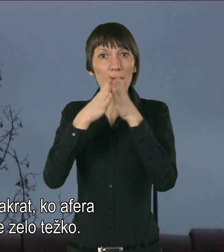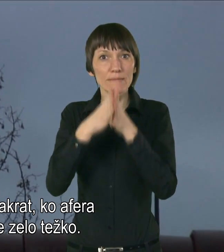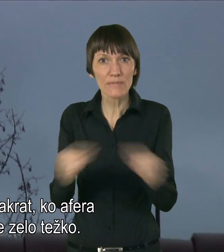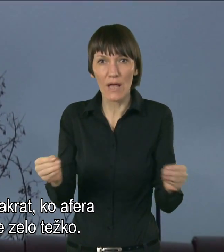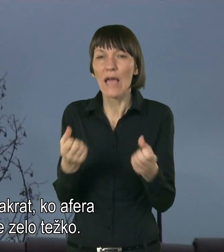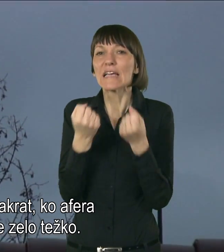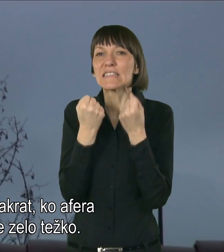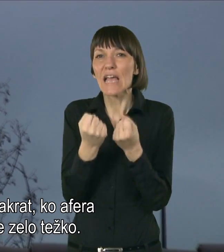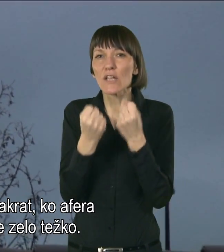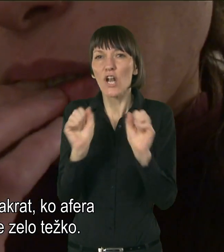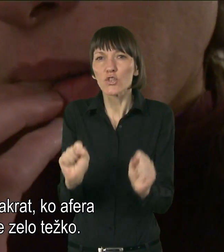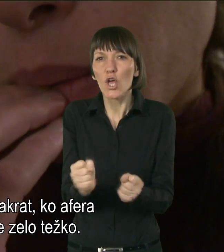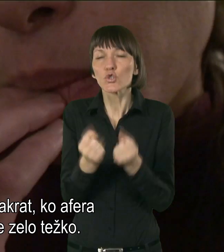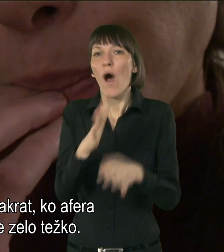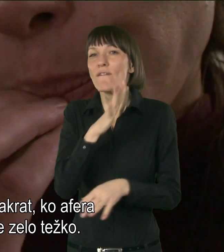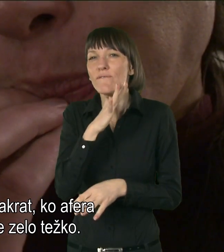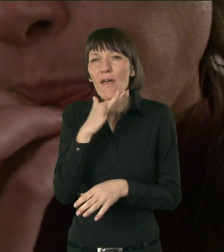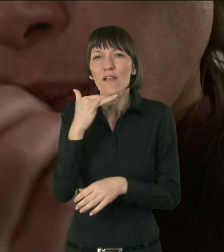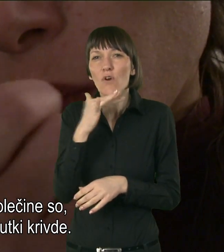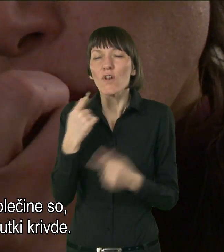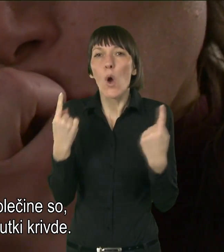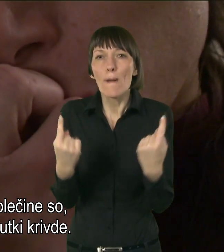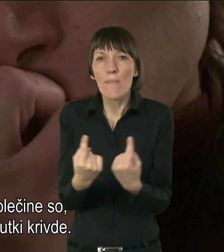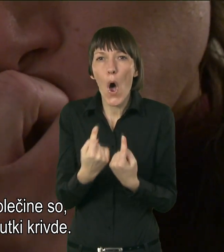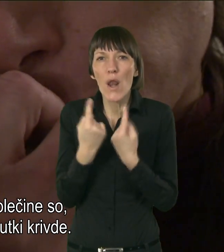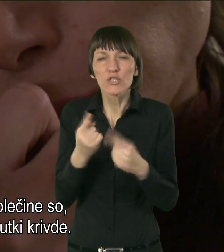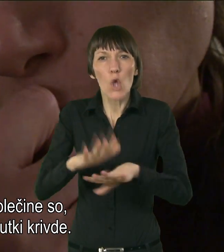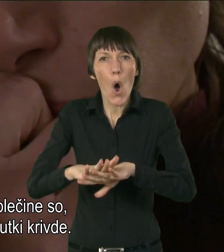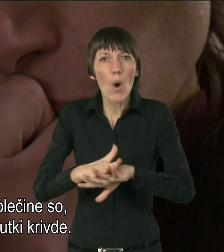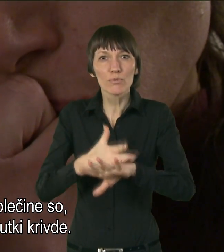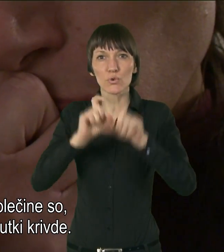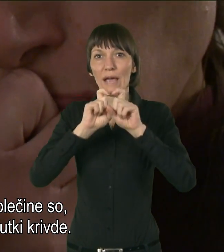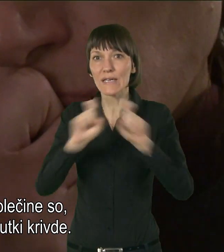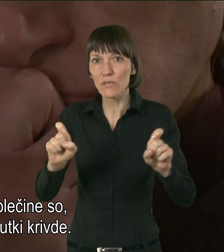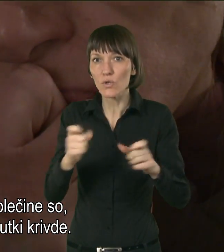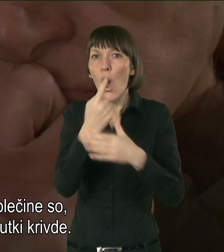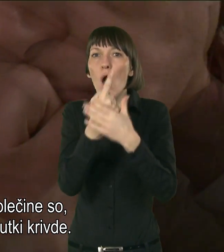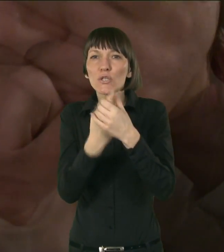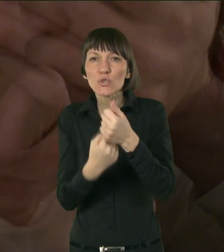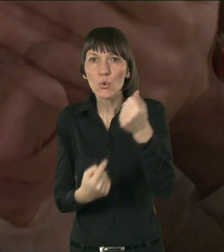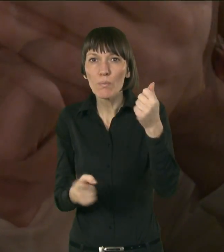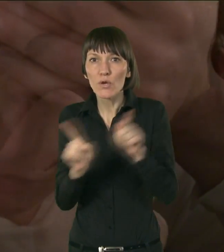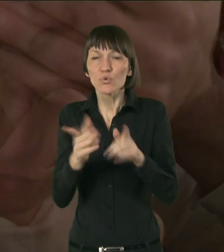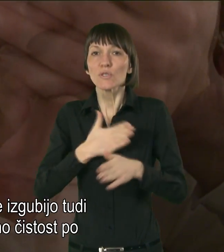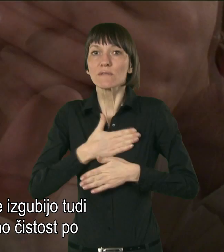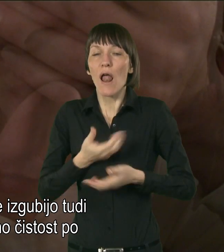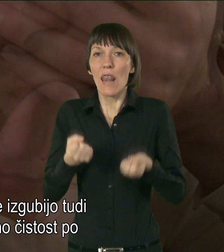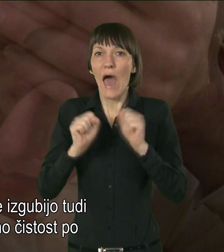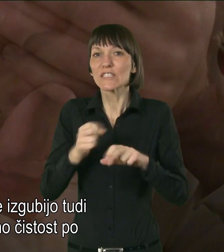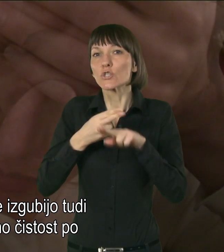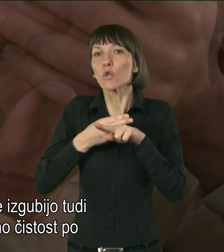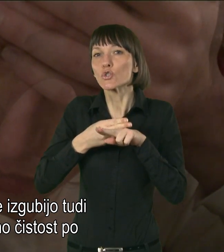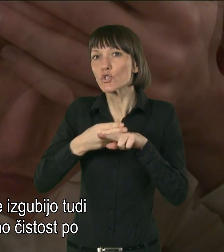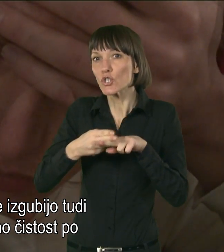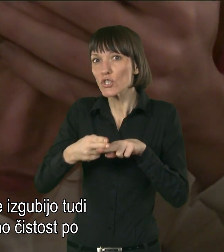mine, je zelo težko, velike bolečine so, veliki občutki krivde, zgubijo ne